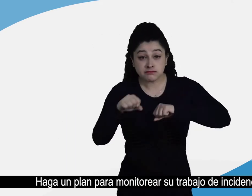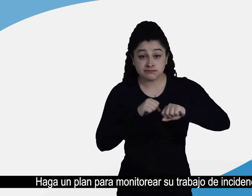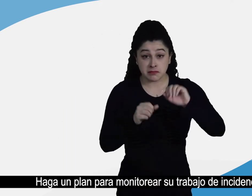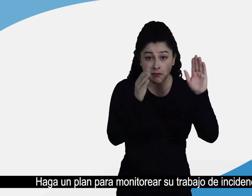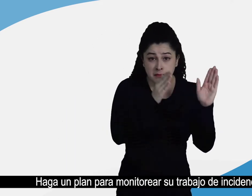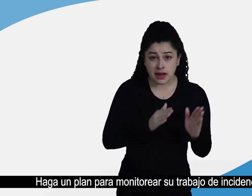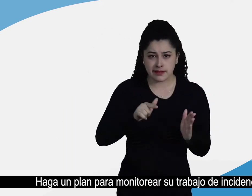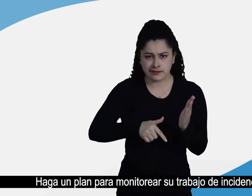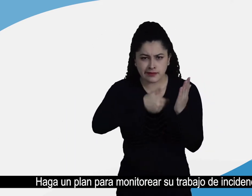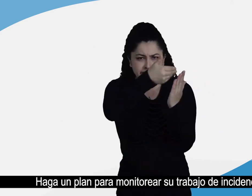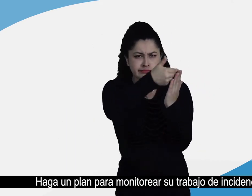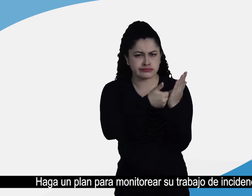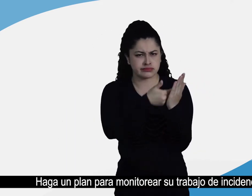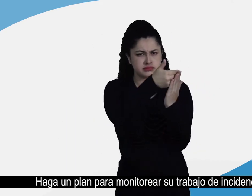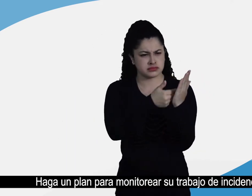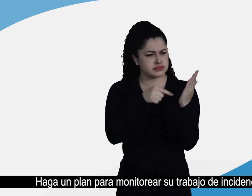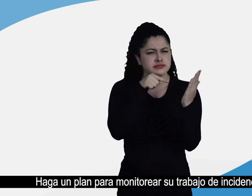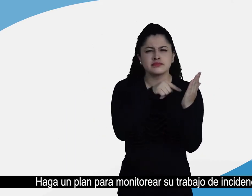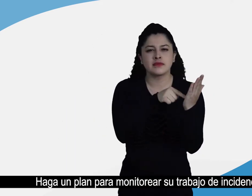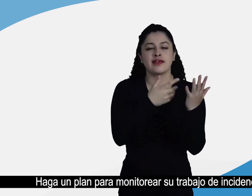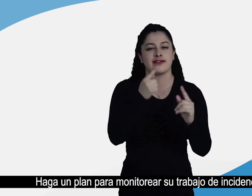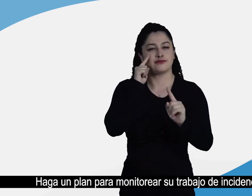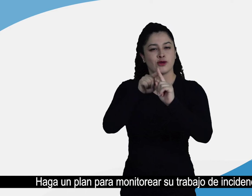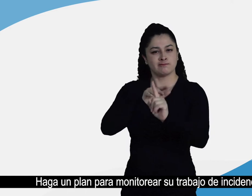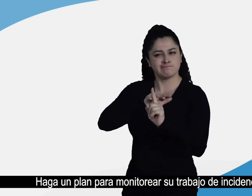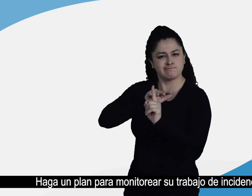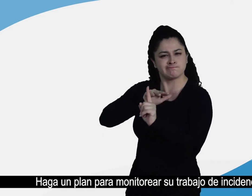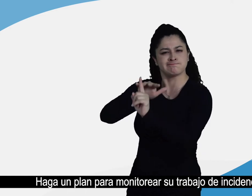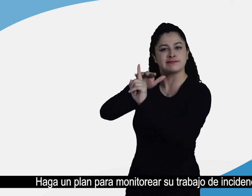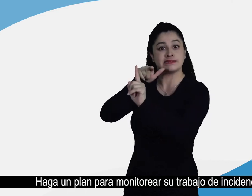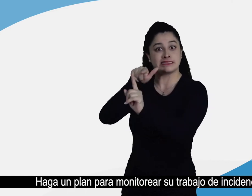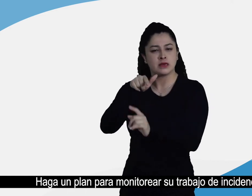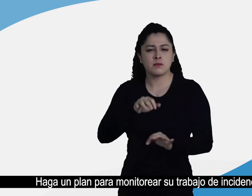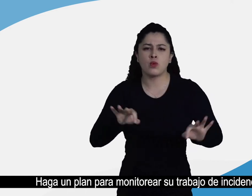Haga un plan para monitorear su trabajo de incidencia.